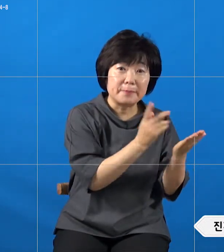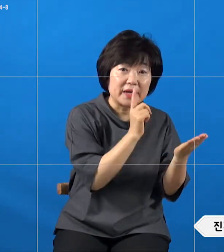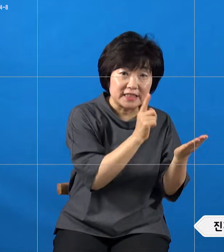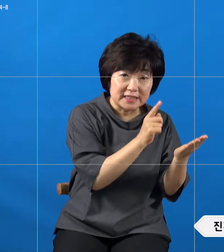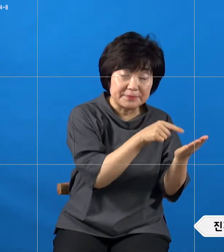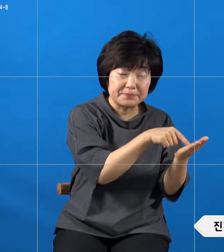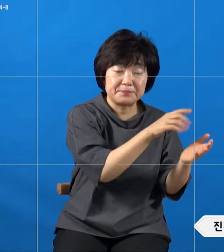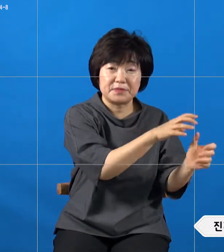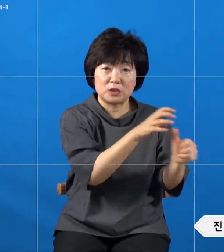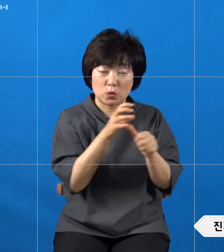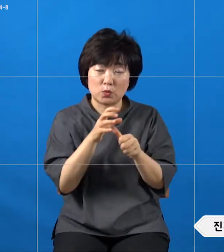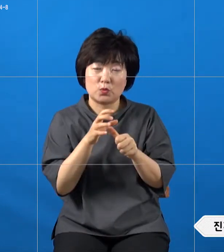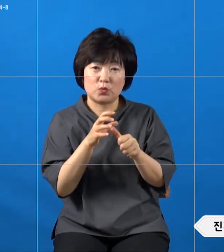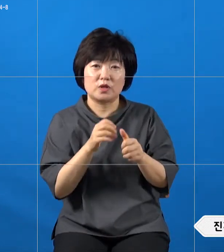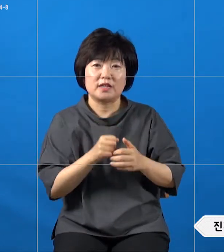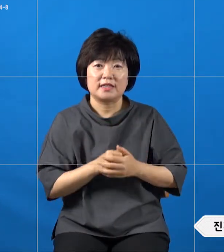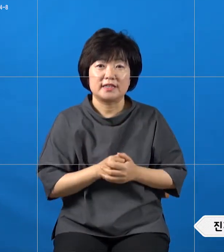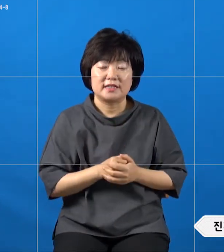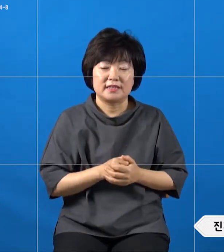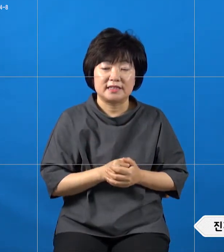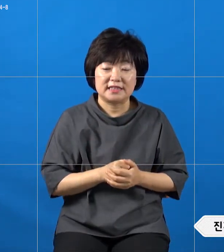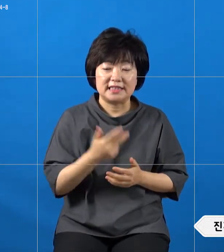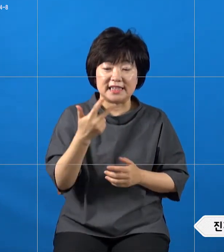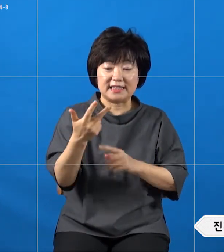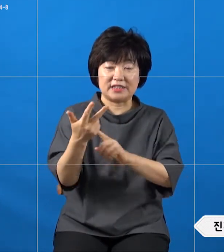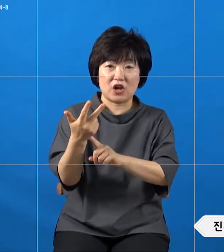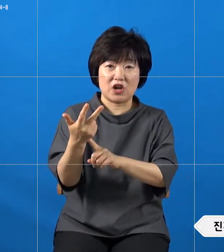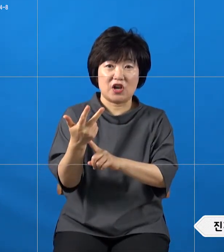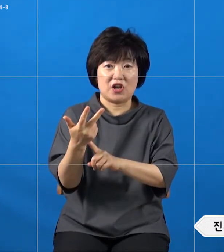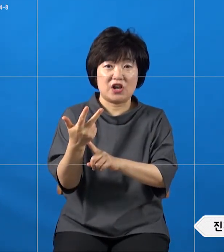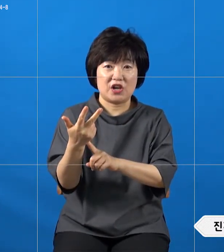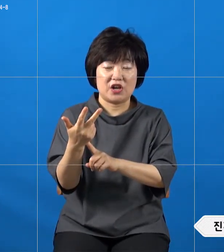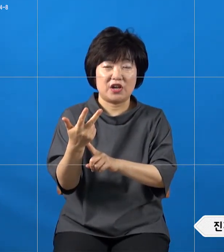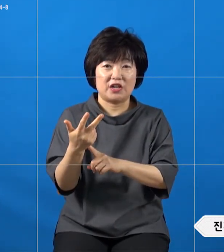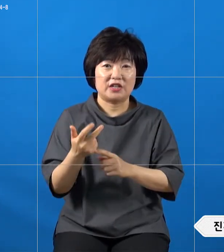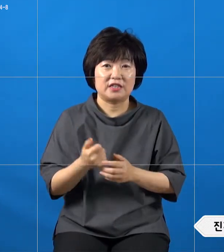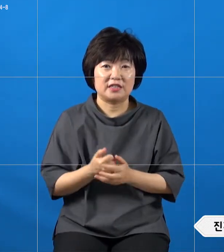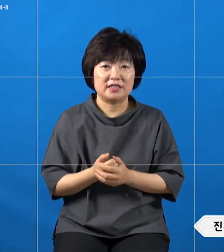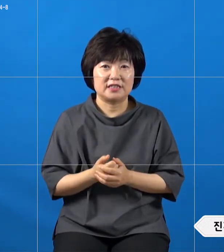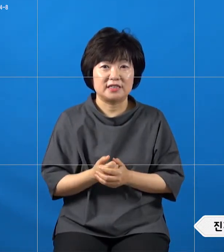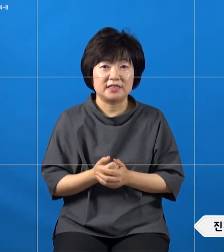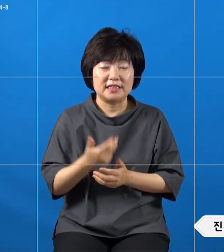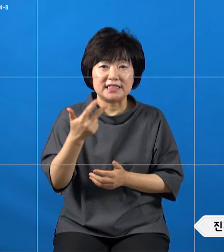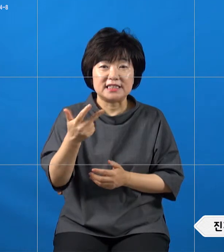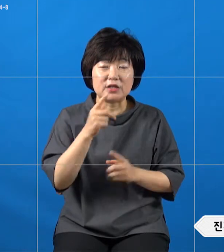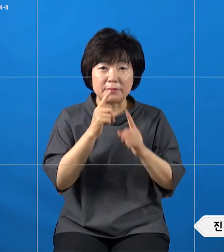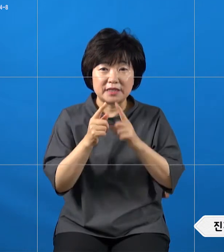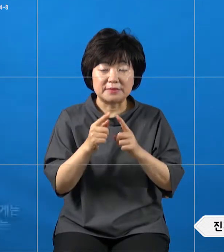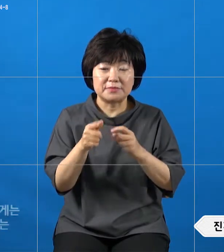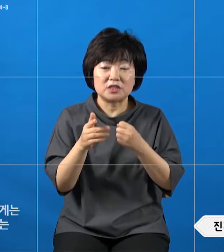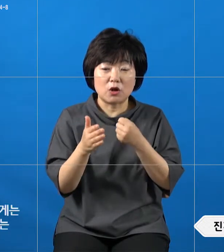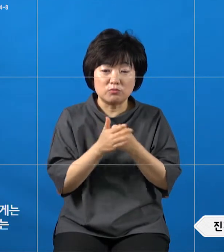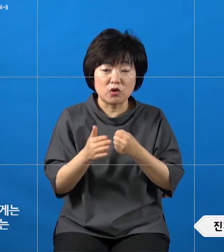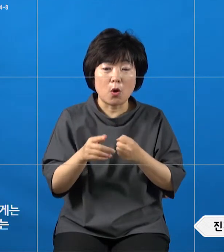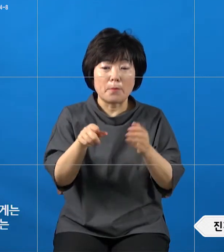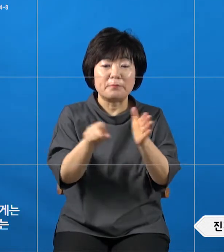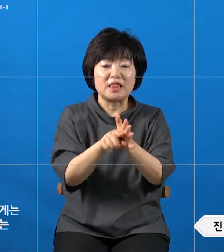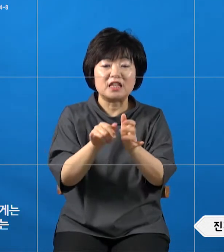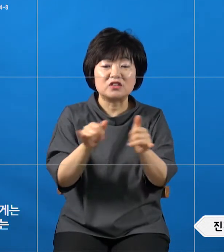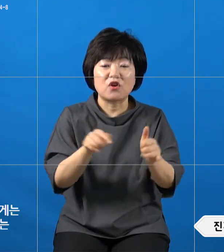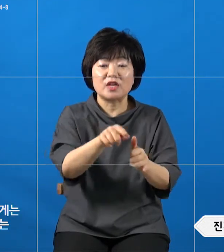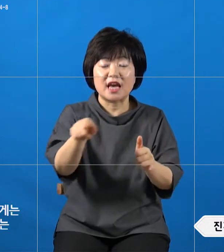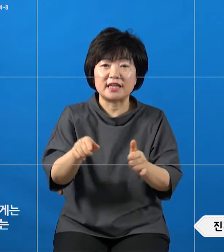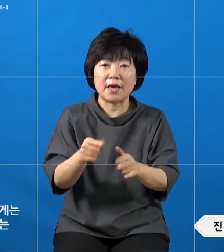구절을 인용하십니다. 그게 바로 7절에 있는 말씀입니다. 7절 말씀, 그러므로 믿는